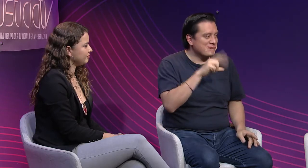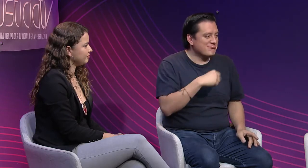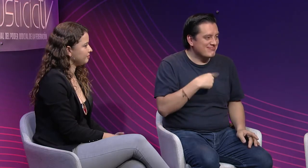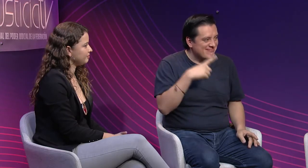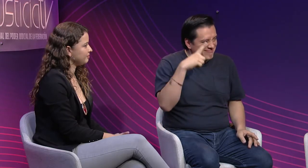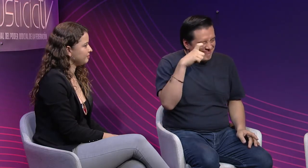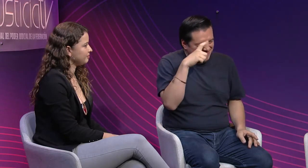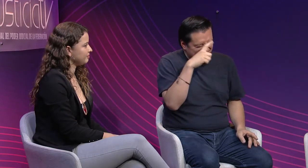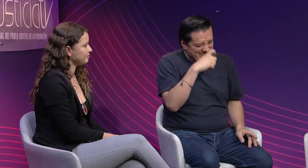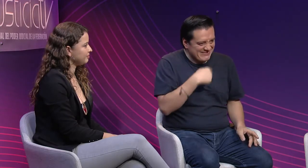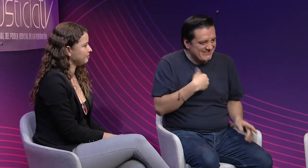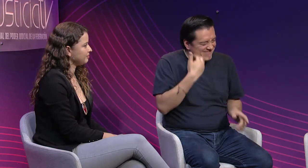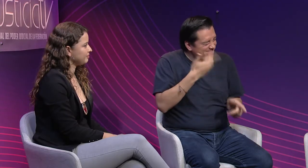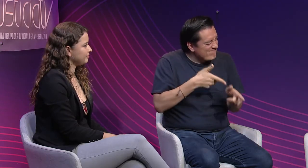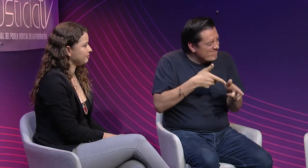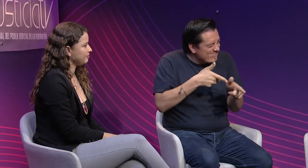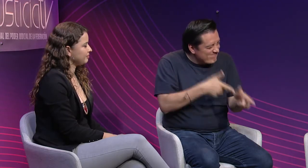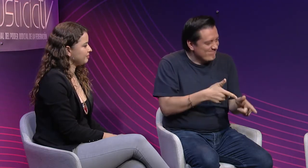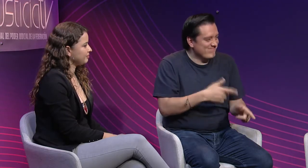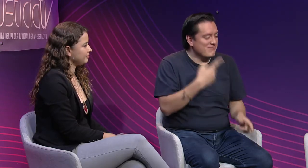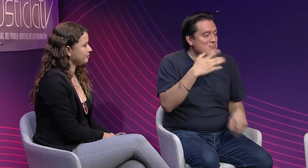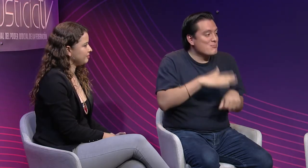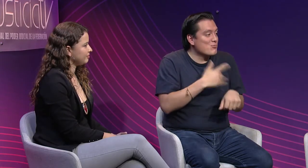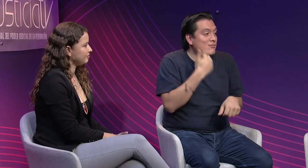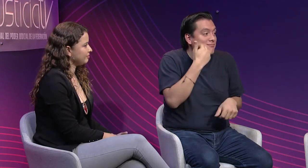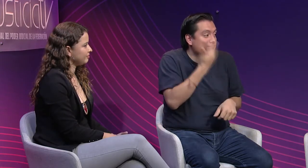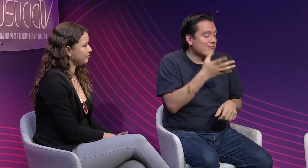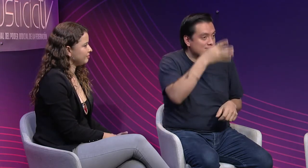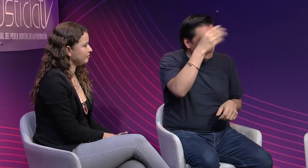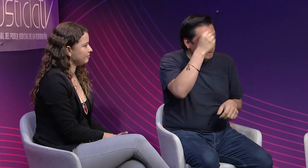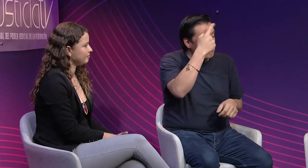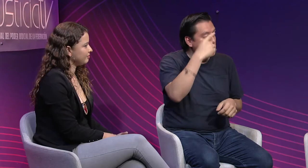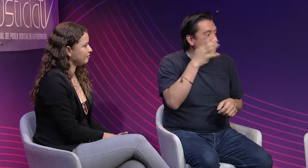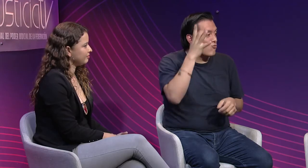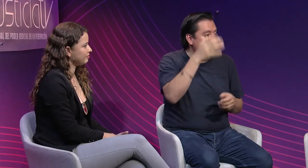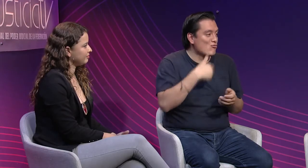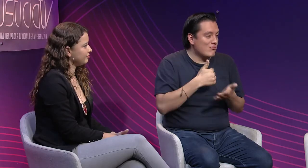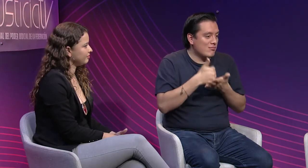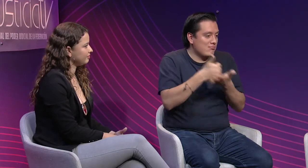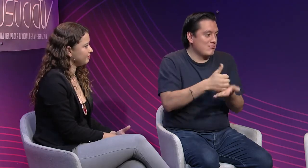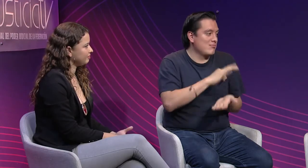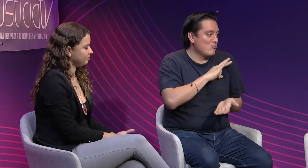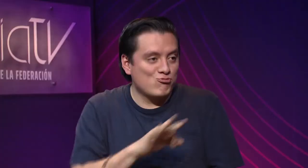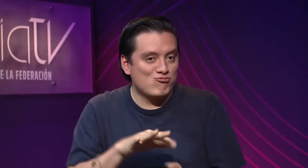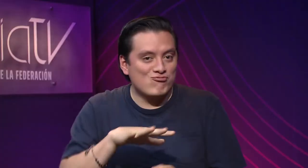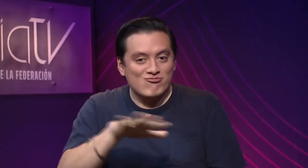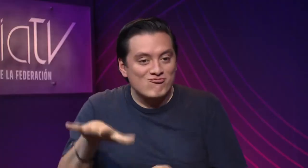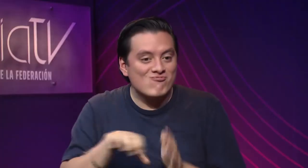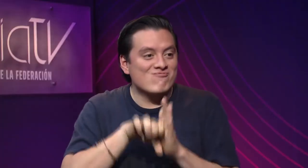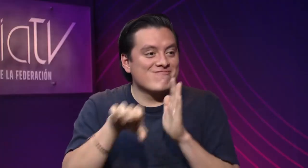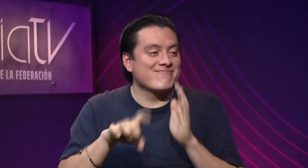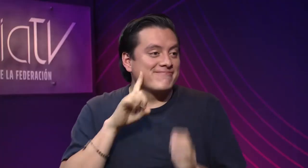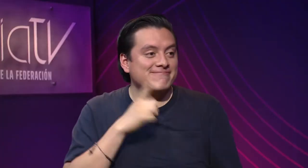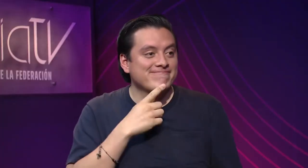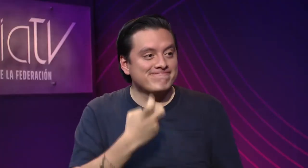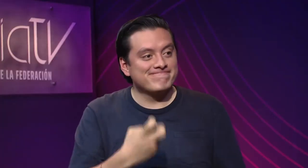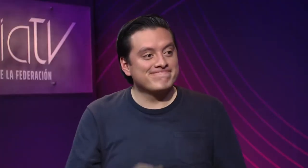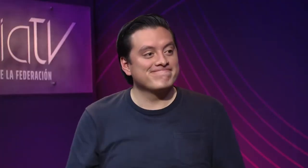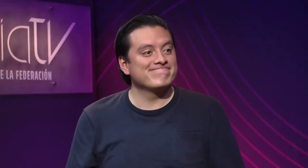salir adelante y con todo eso voy a tener que seguirle estudiando. No pienso dejar la maestría y hasta que la termine, porque